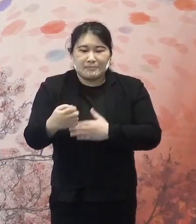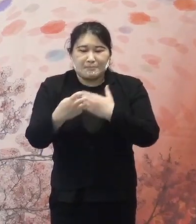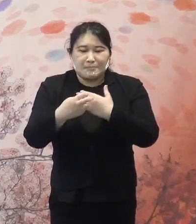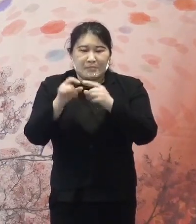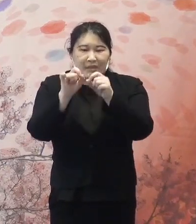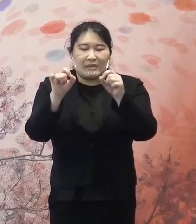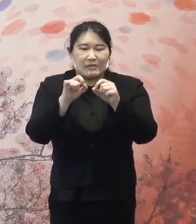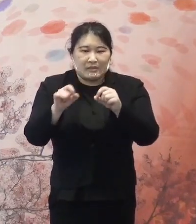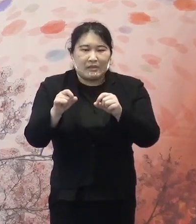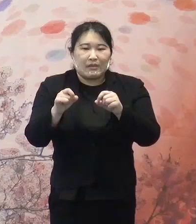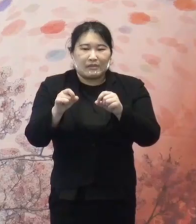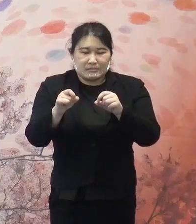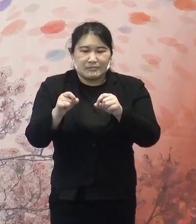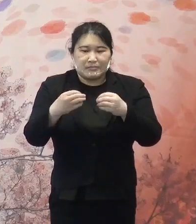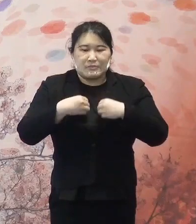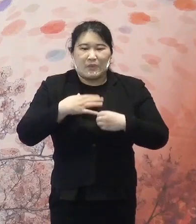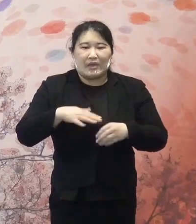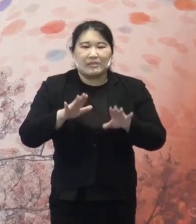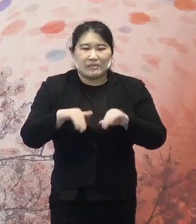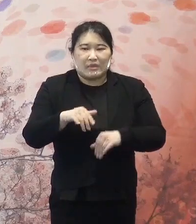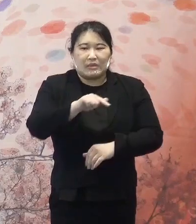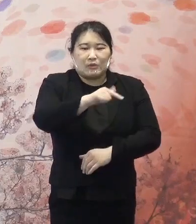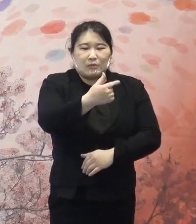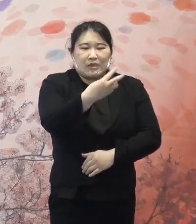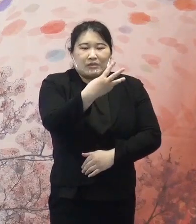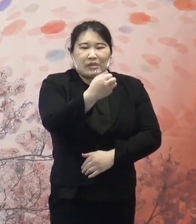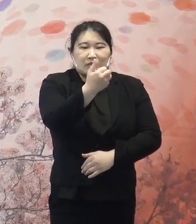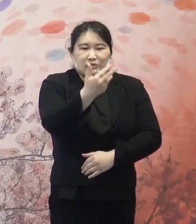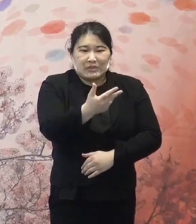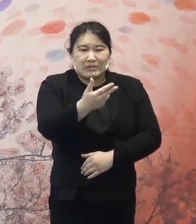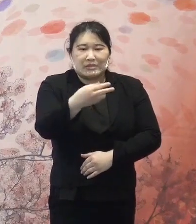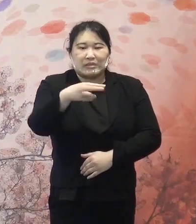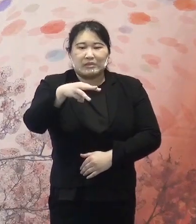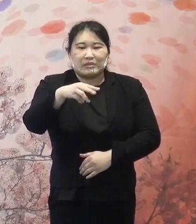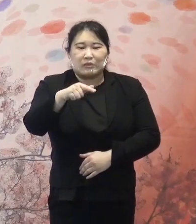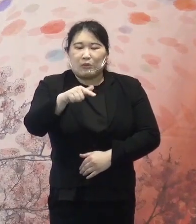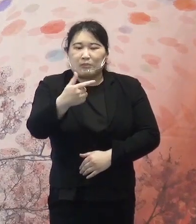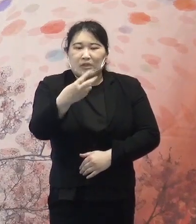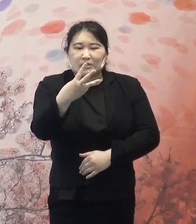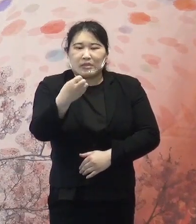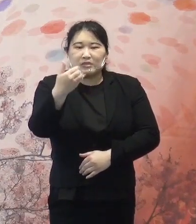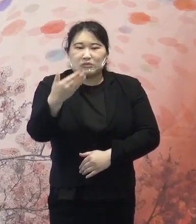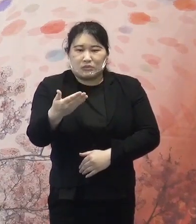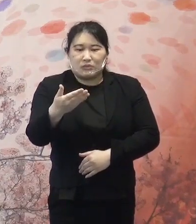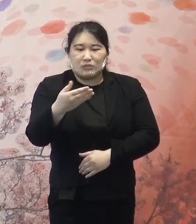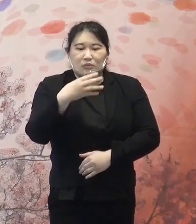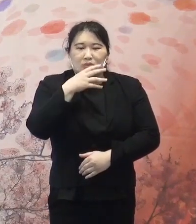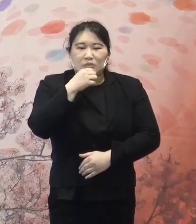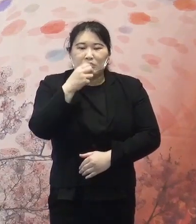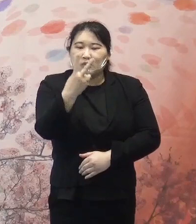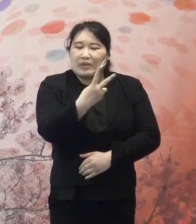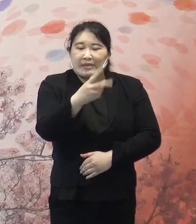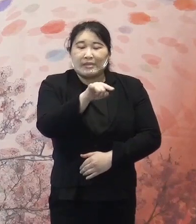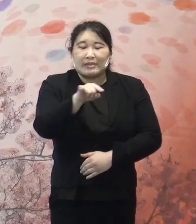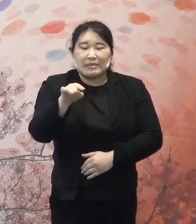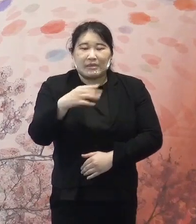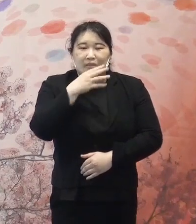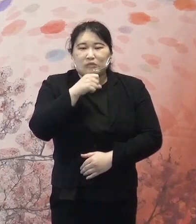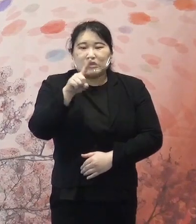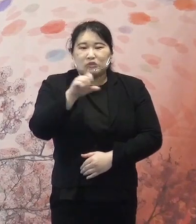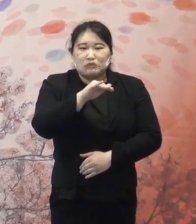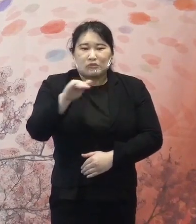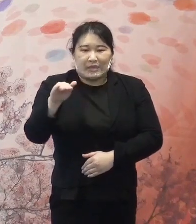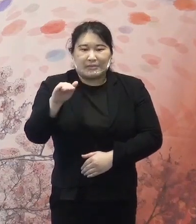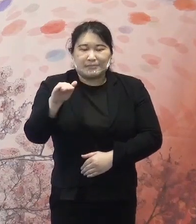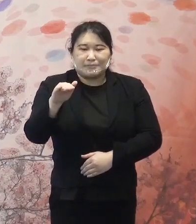。638例目639例目につきましては10代の方でございますので、属性